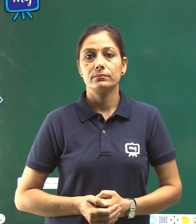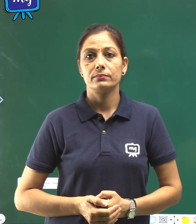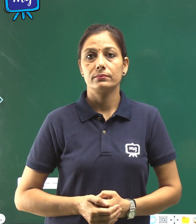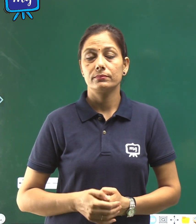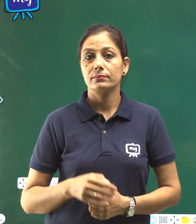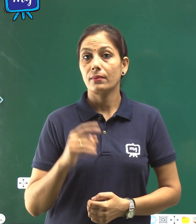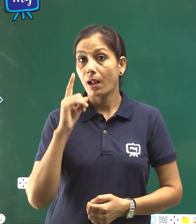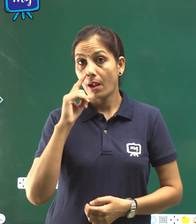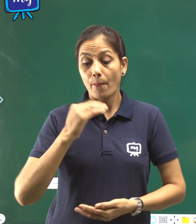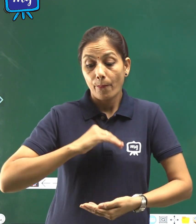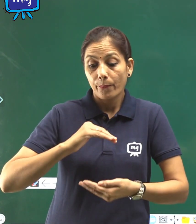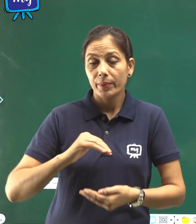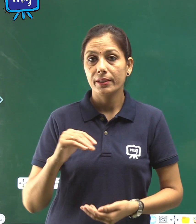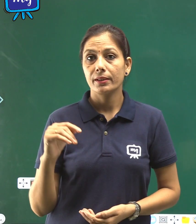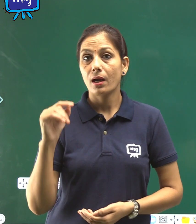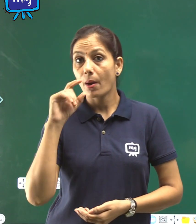दामाद के आने पर